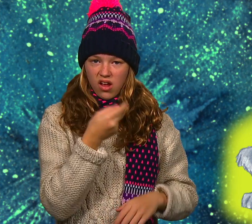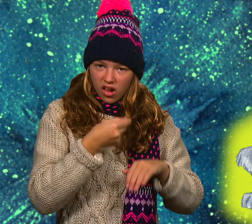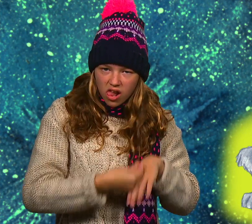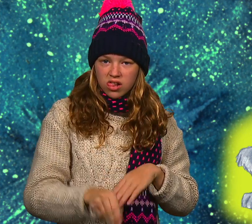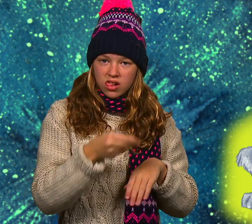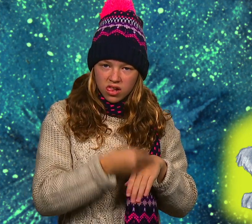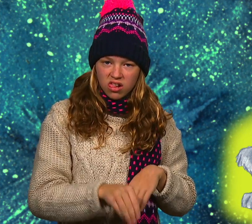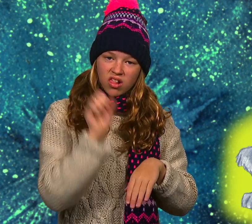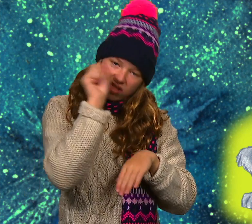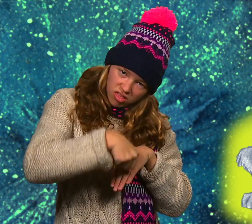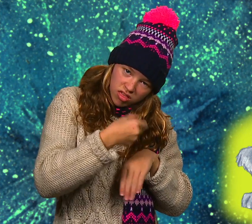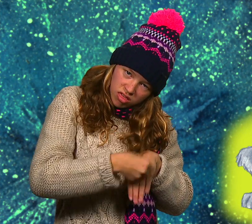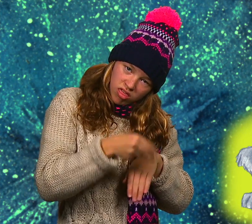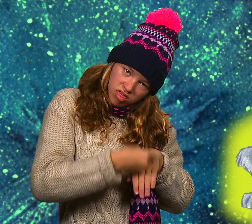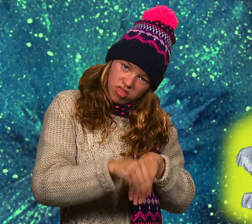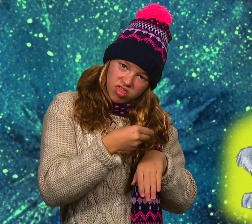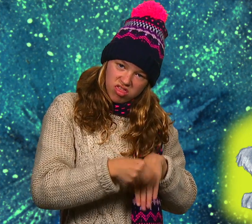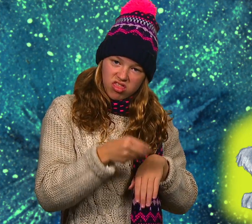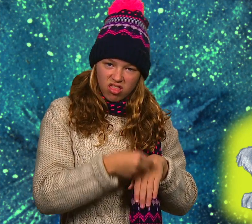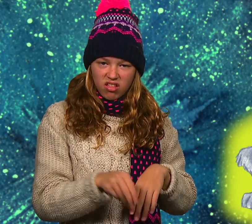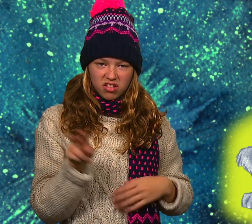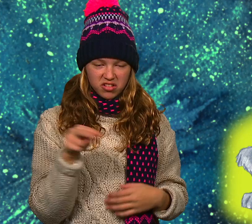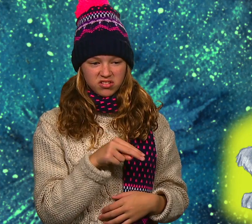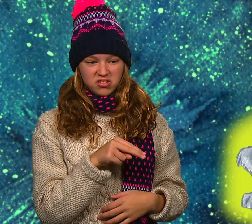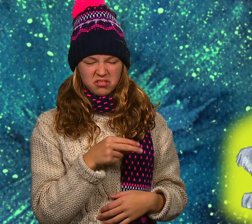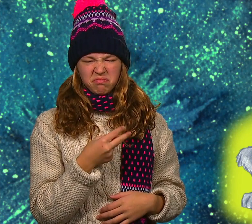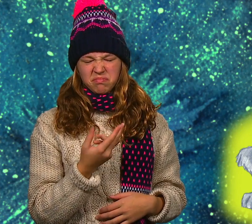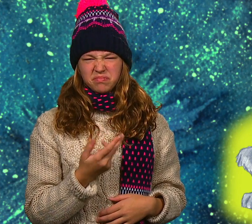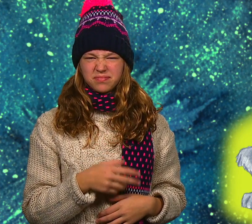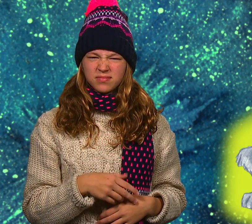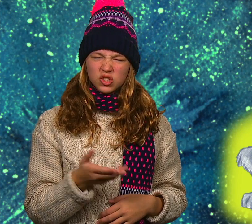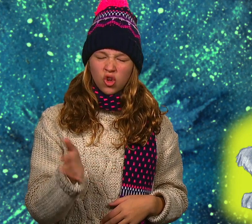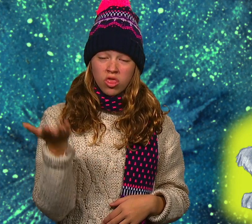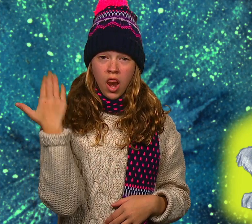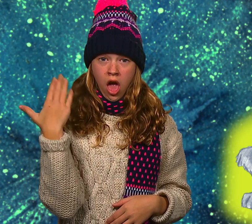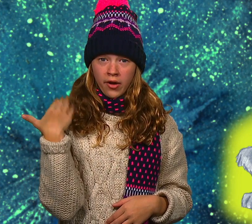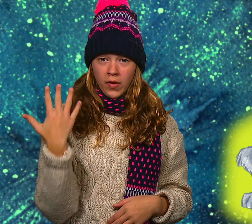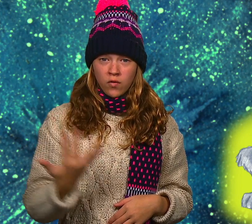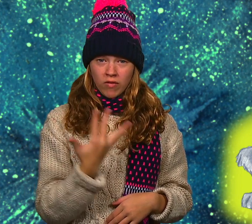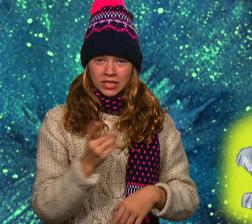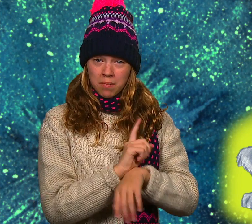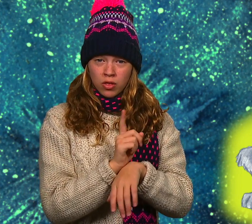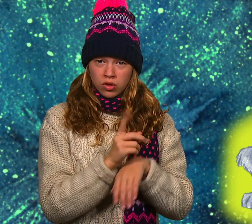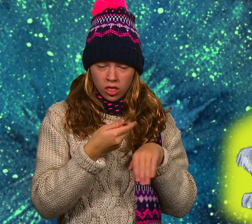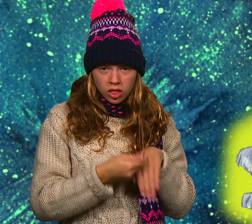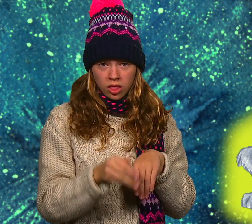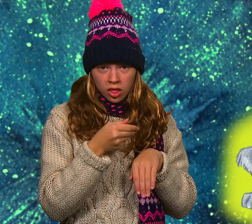habe. Heute machen wir uns einen ruhigen Tag zu Hause. Soja, die putzt sich schon seit